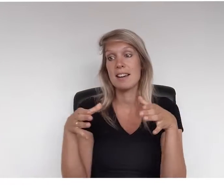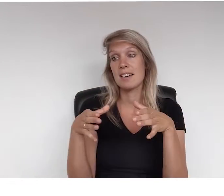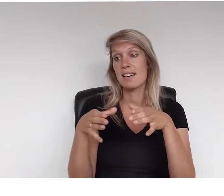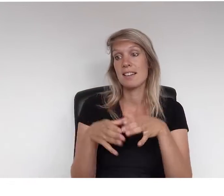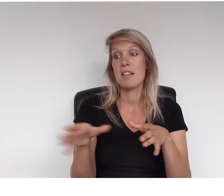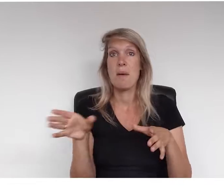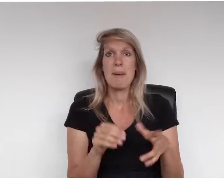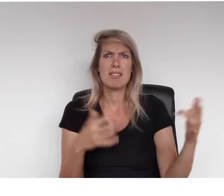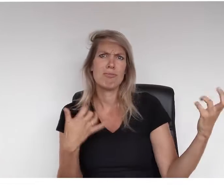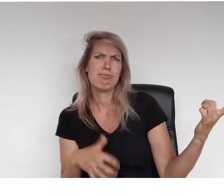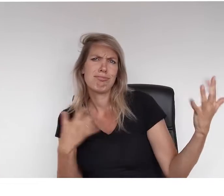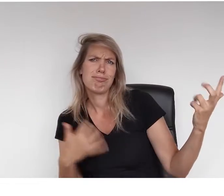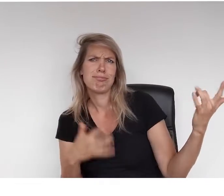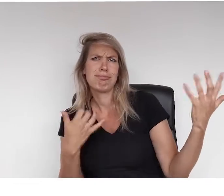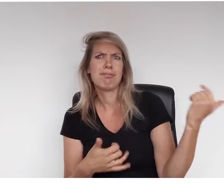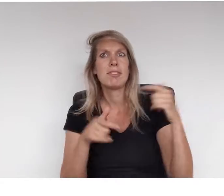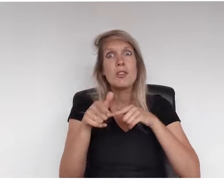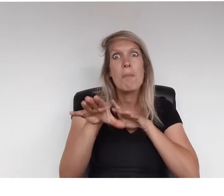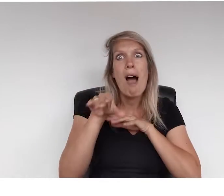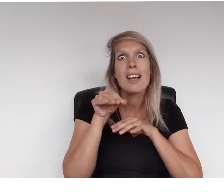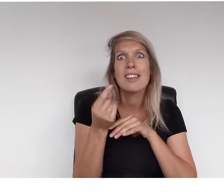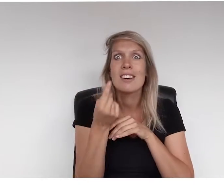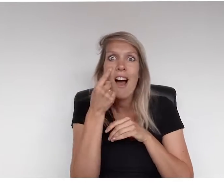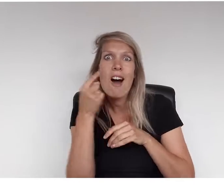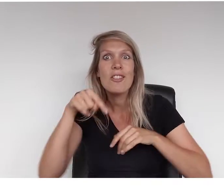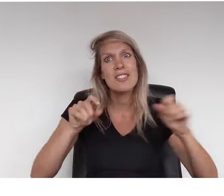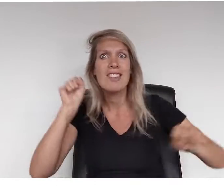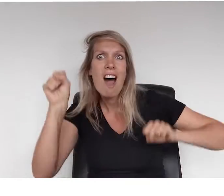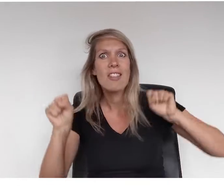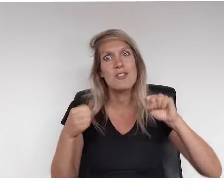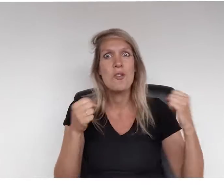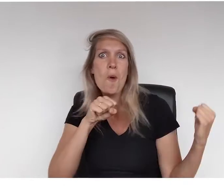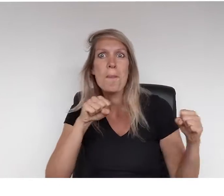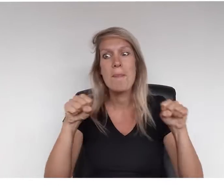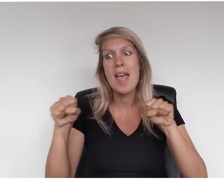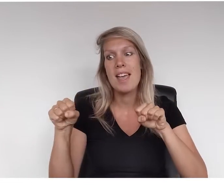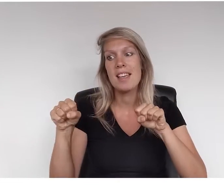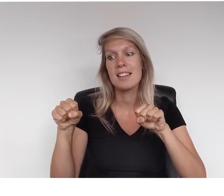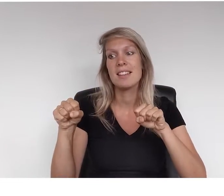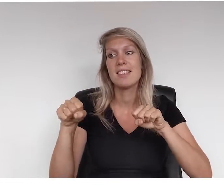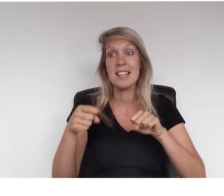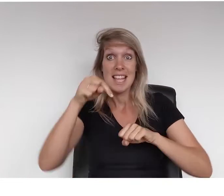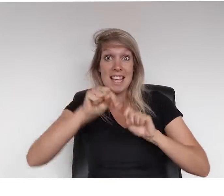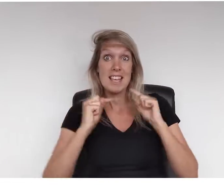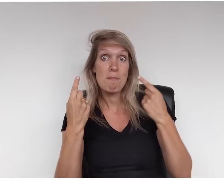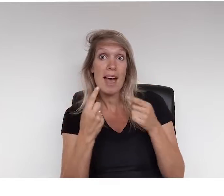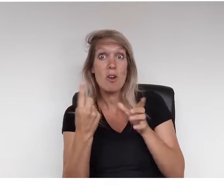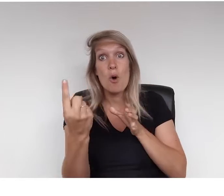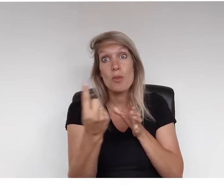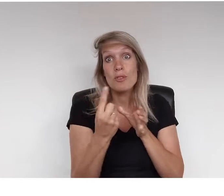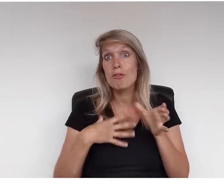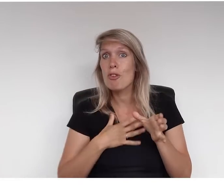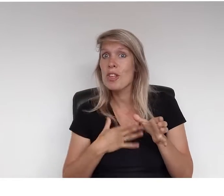met zijn schuurgitaar. Dus pak die kans en dans nu mee. Hier bij ons voel jij je